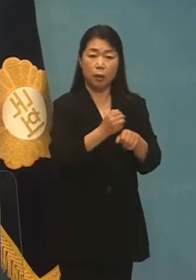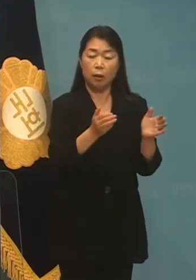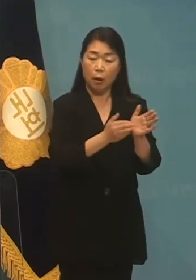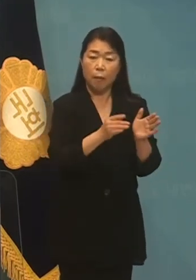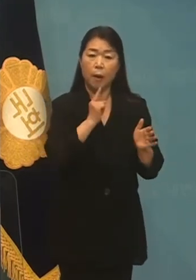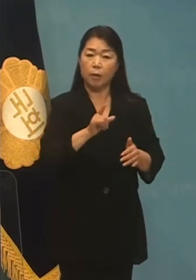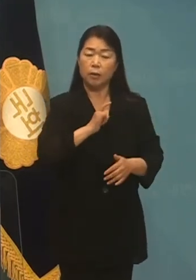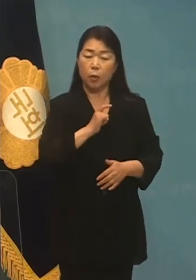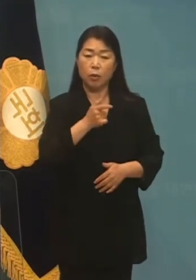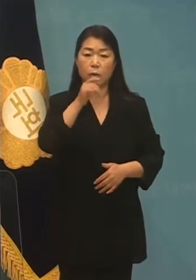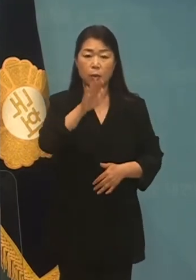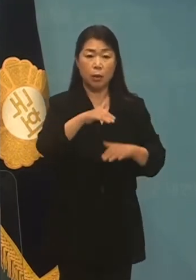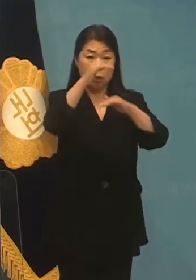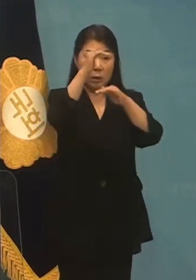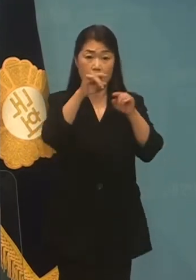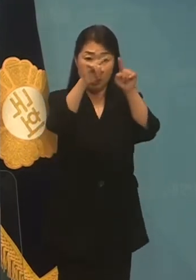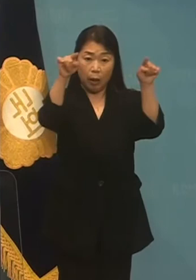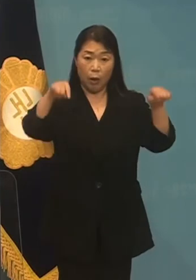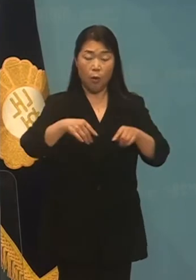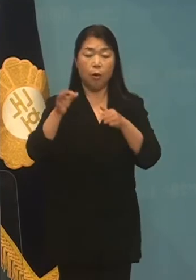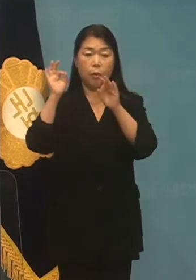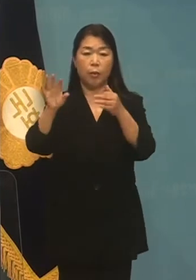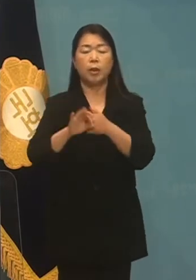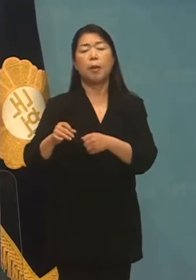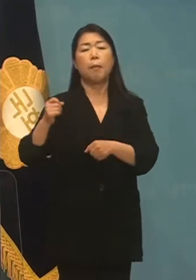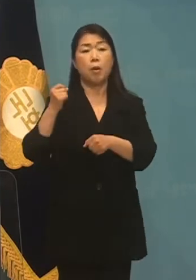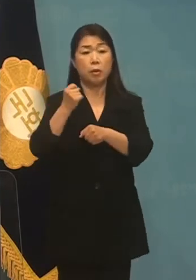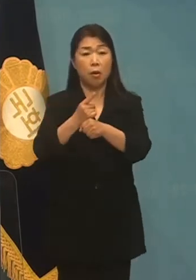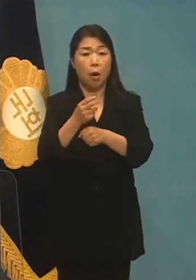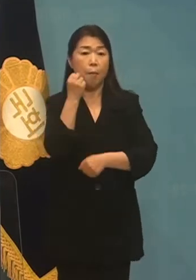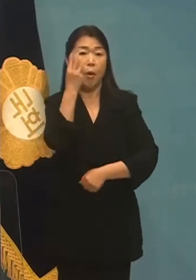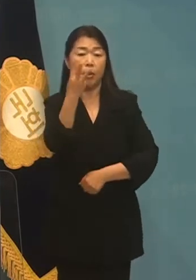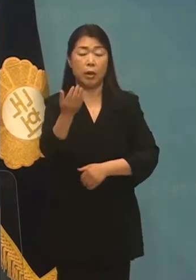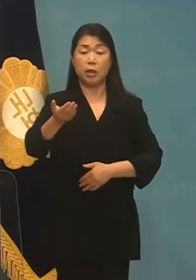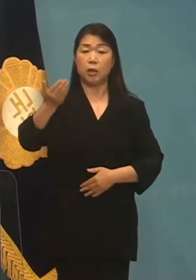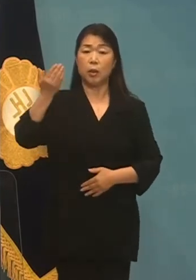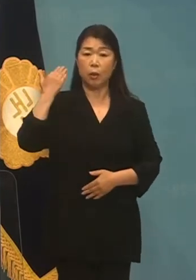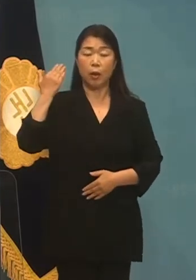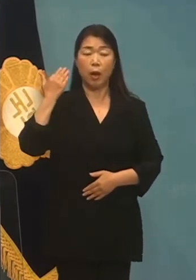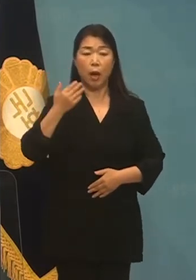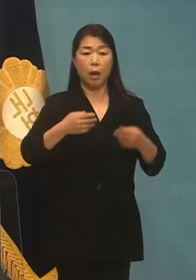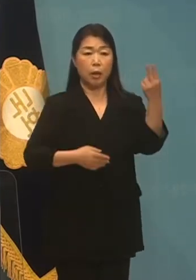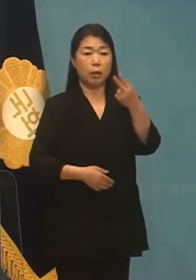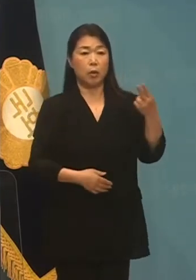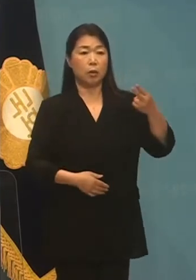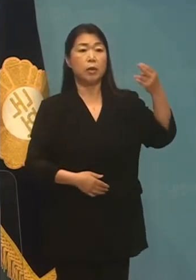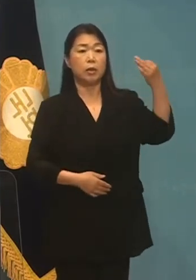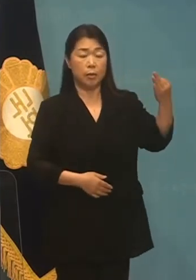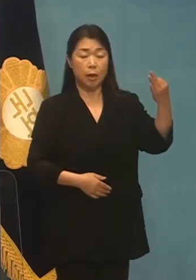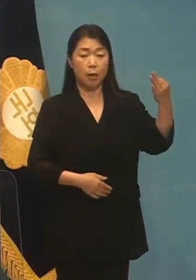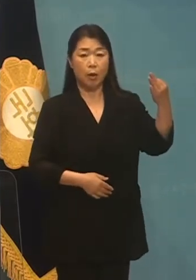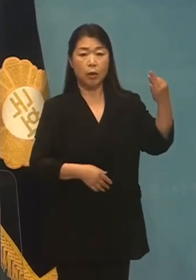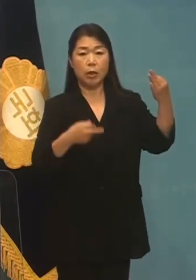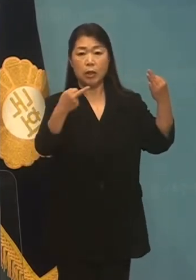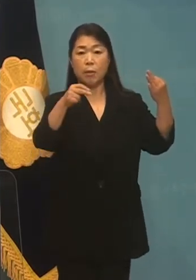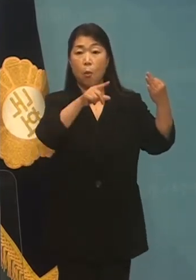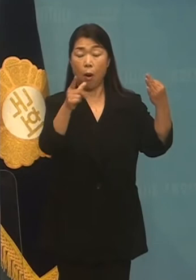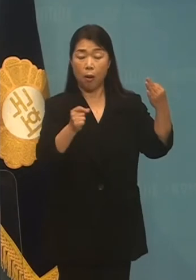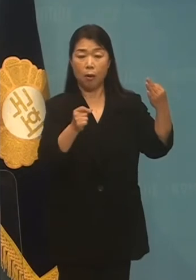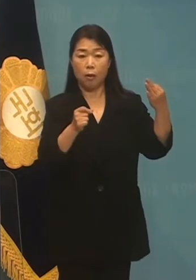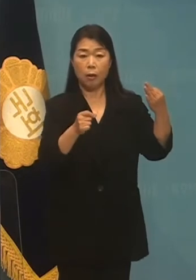그러나 여기 보시는 바와 같이 이미 몇 달 전인 2014년